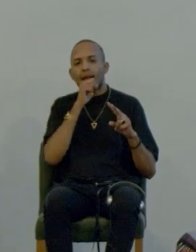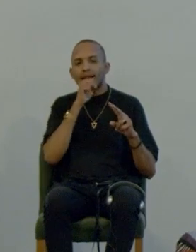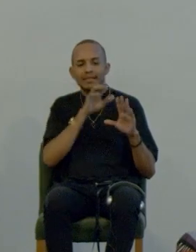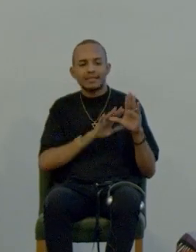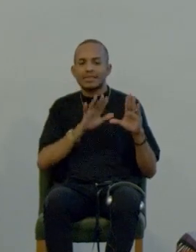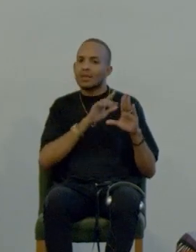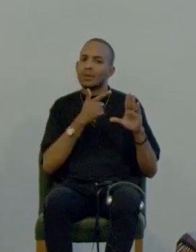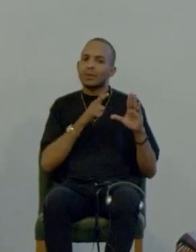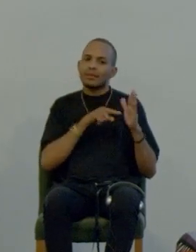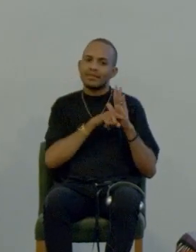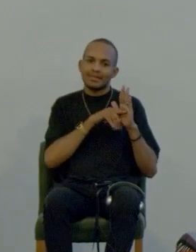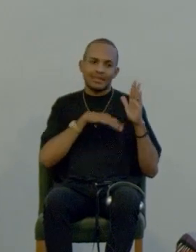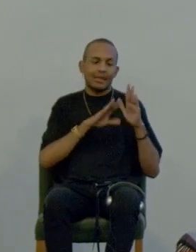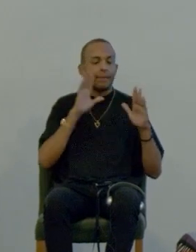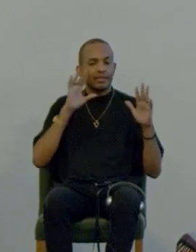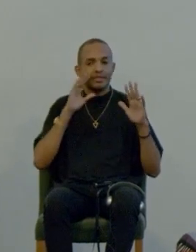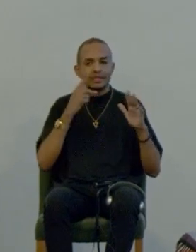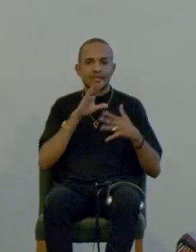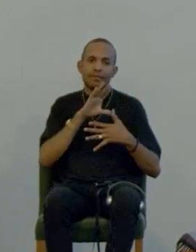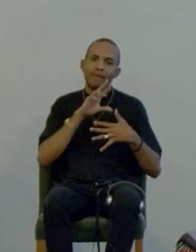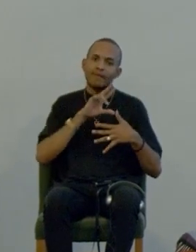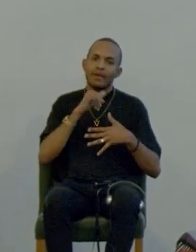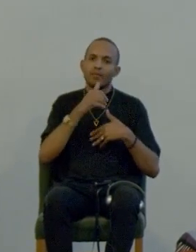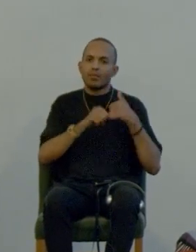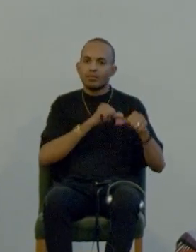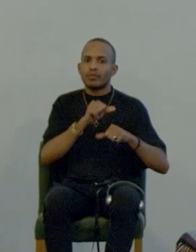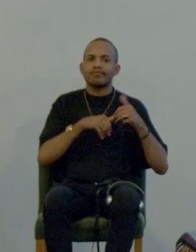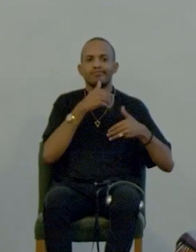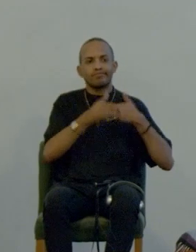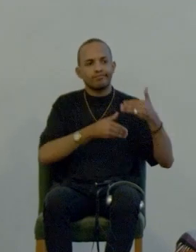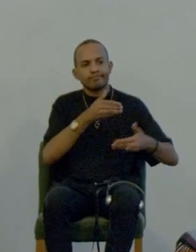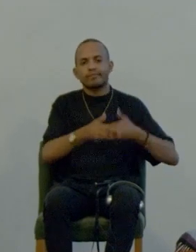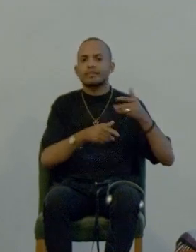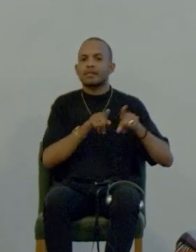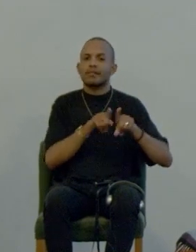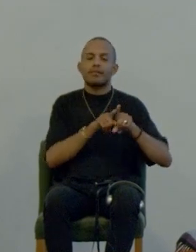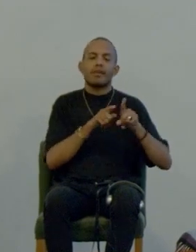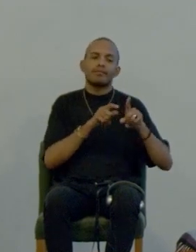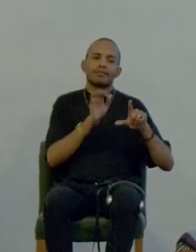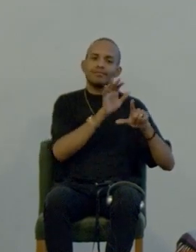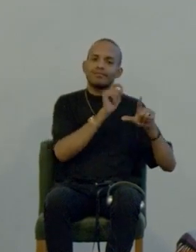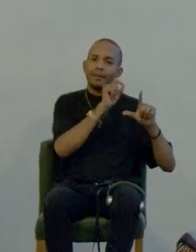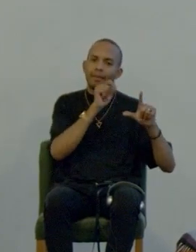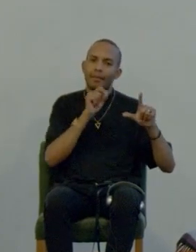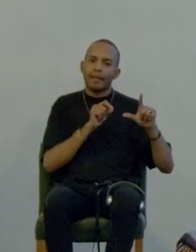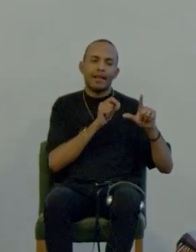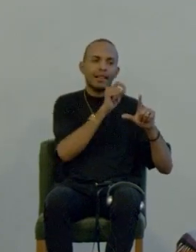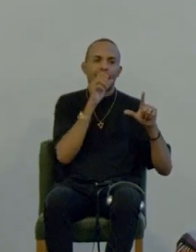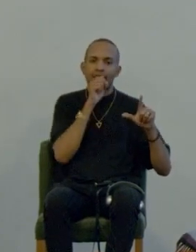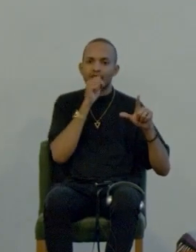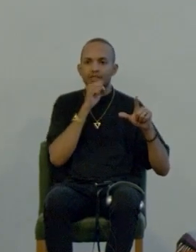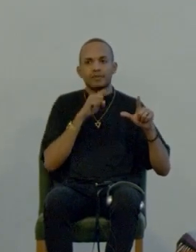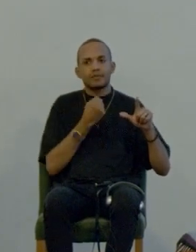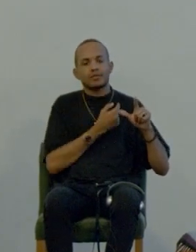fato não foi feita a pesquisa ali. Eu imagino que esse mapa vai mudar muito ao longo do tempo e a gente vai ter cada vez mais pontos laranja, né? Os cálculos que a